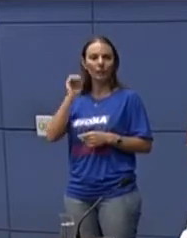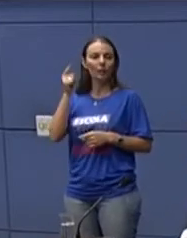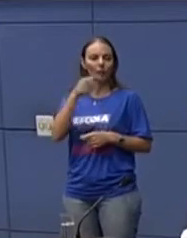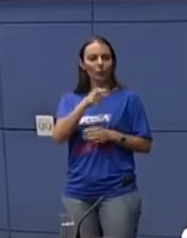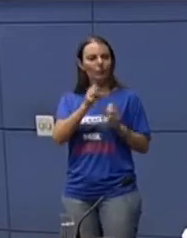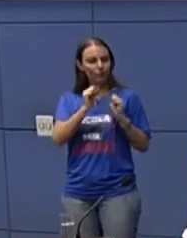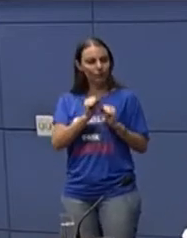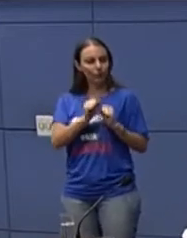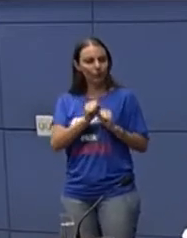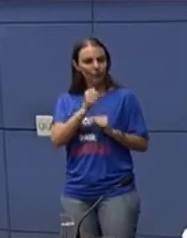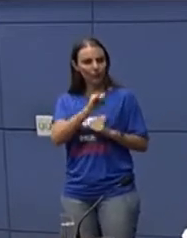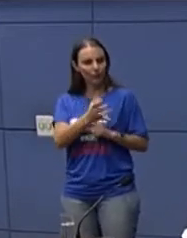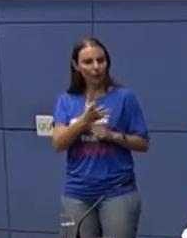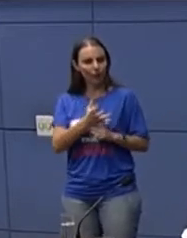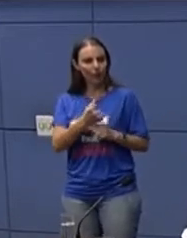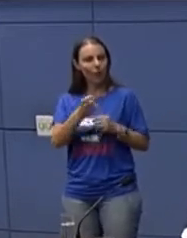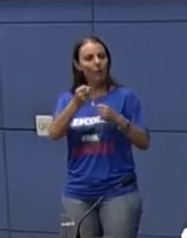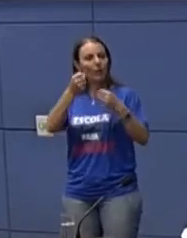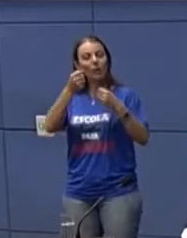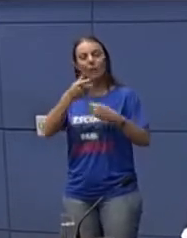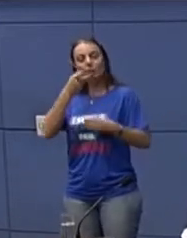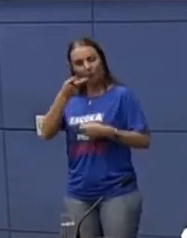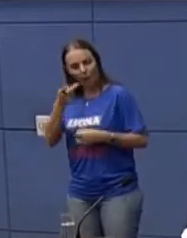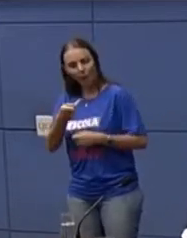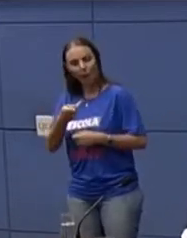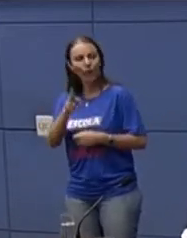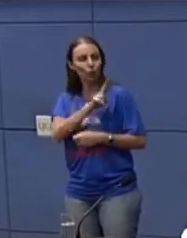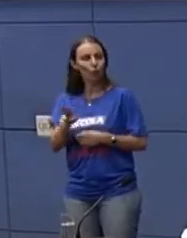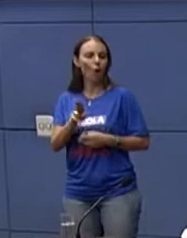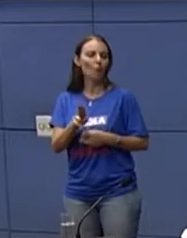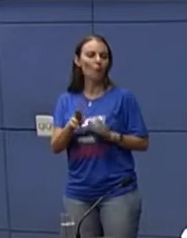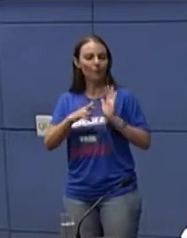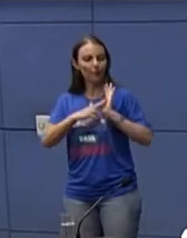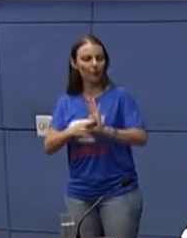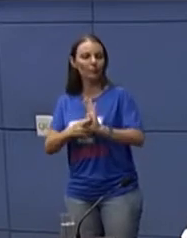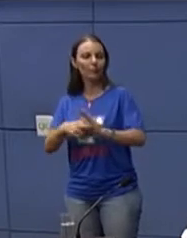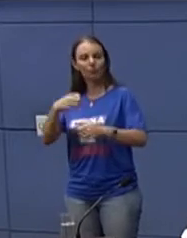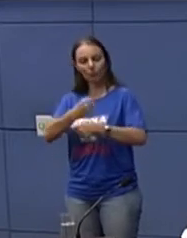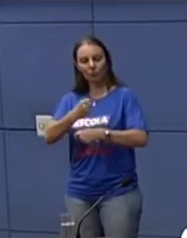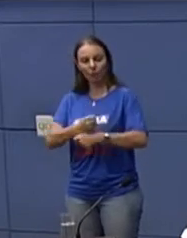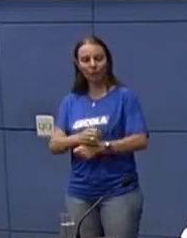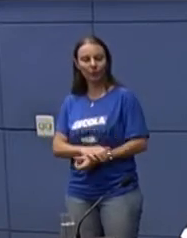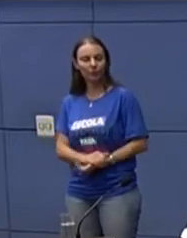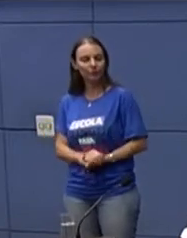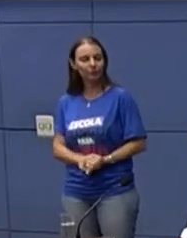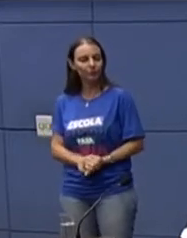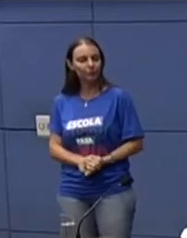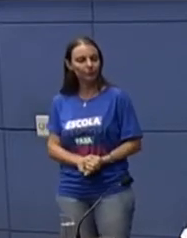caso ele queira falar em nome da associação aqui.